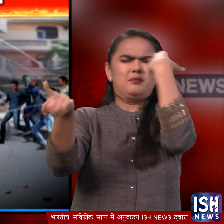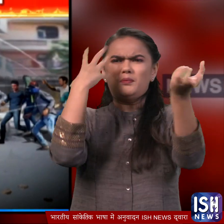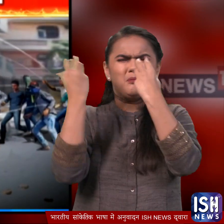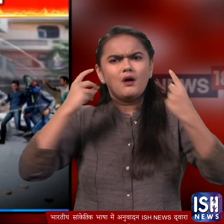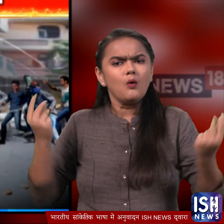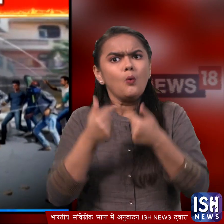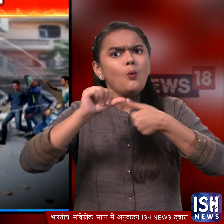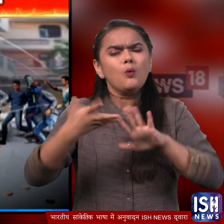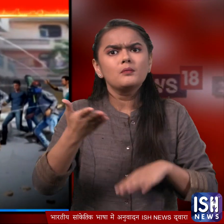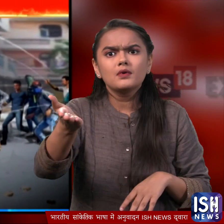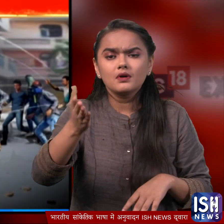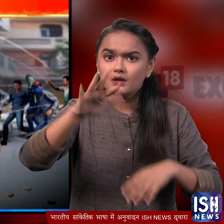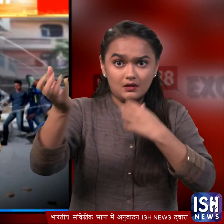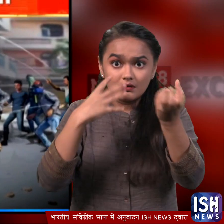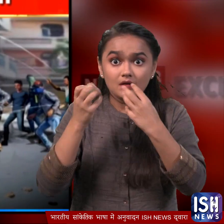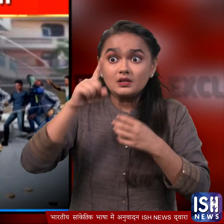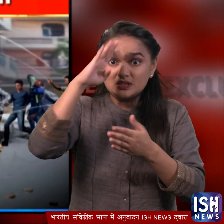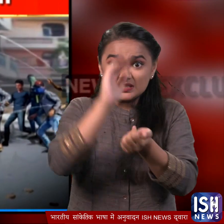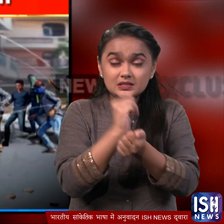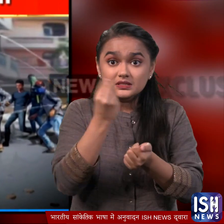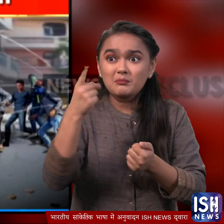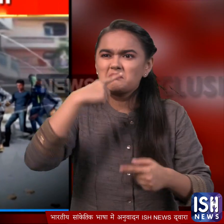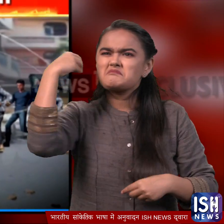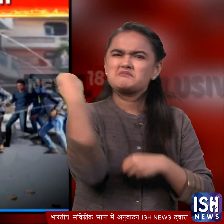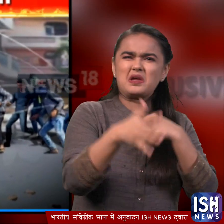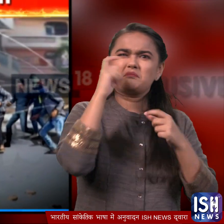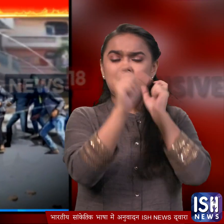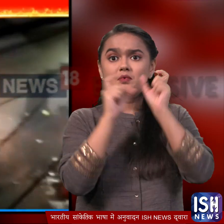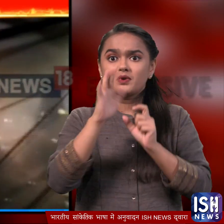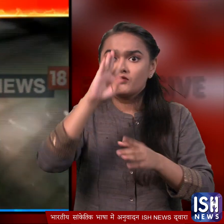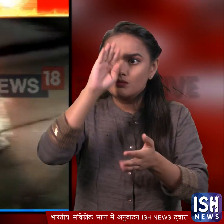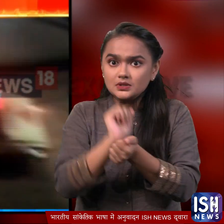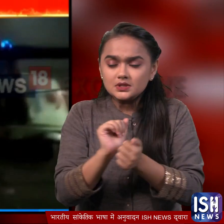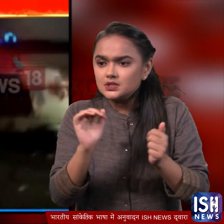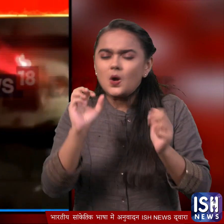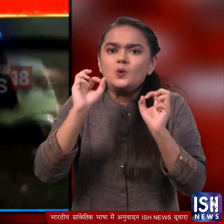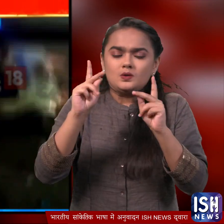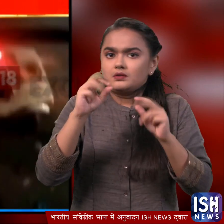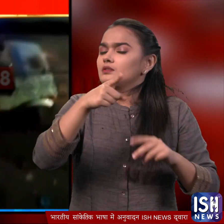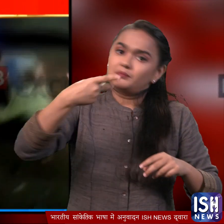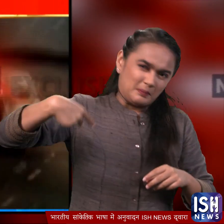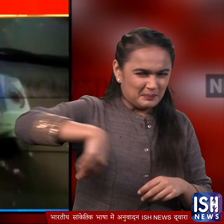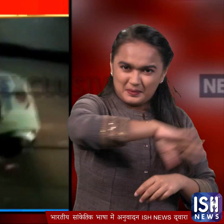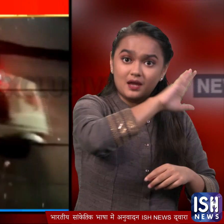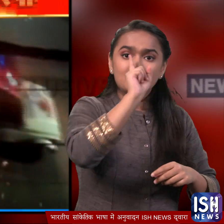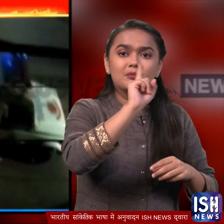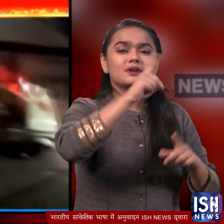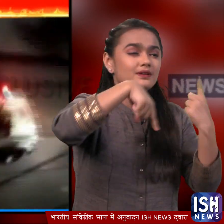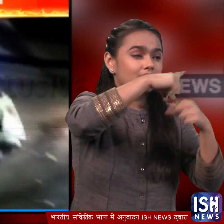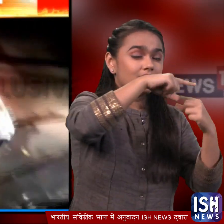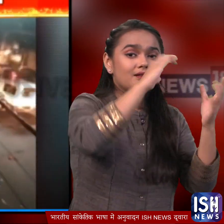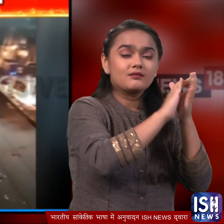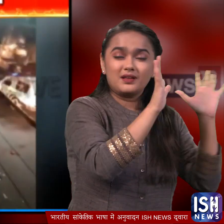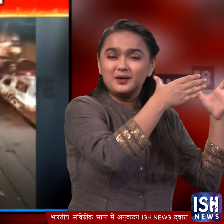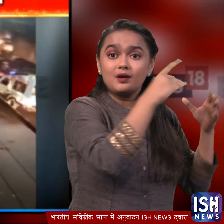पत्थर बरसाने शुरू कर दिए। बताया तो यहाँ तक गया कि उन लोगों ने पुलिस वालों के साथ गाली गलौज भी की, जिसके बाद वो पुलिस वाले तब वहां से चले गए। लेकिन बाद